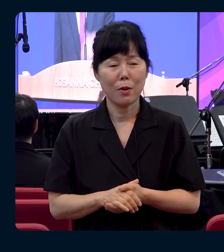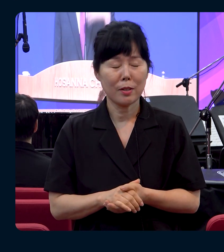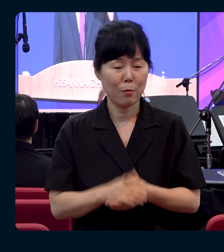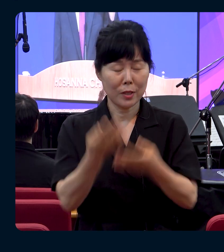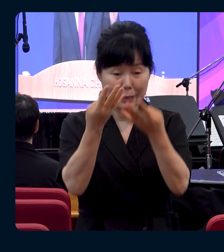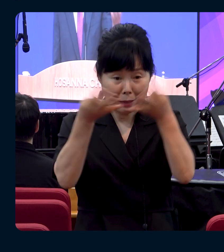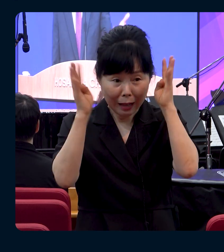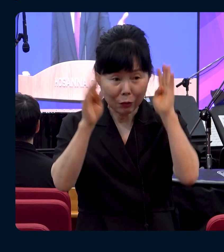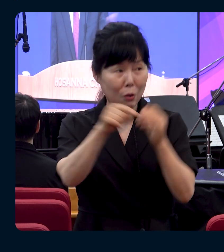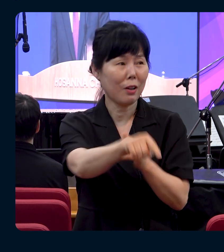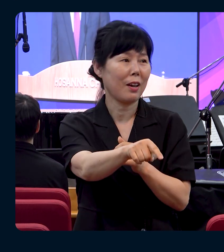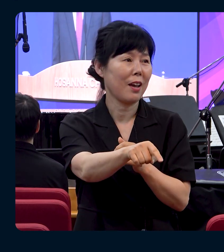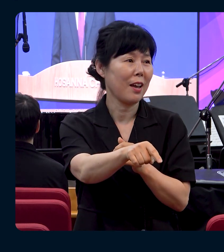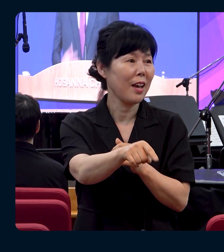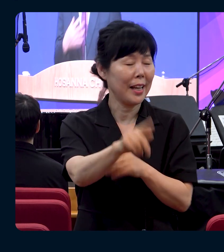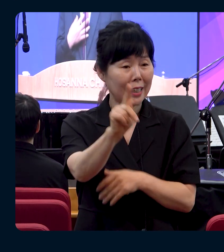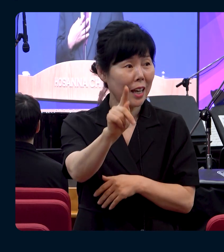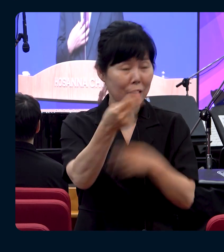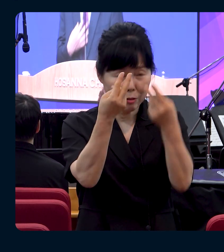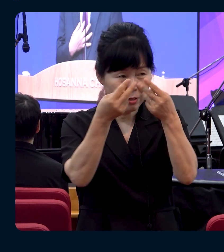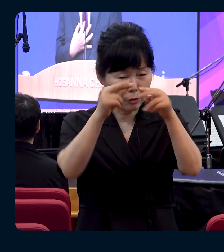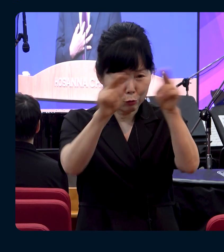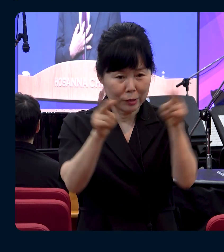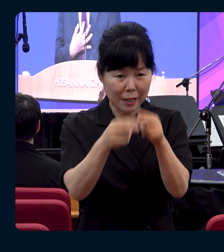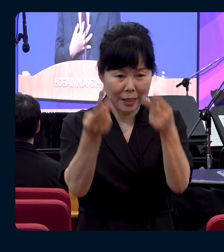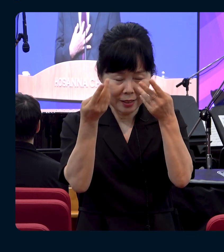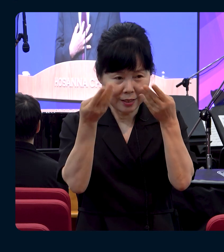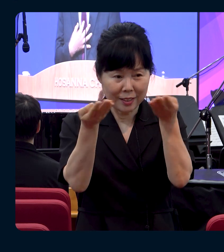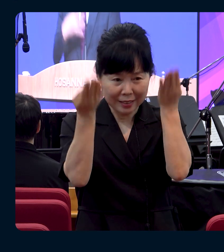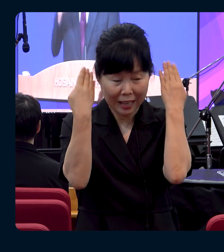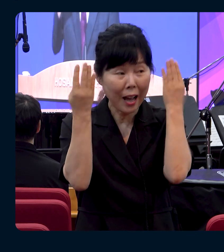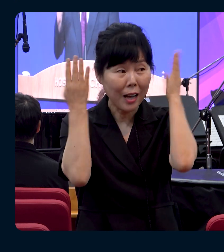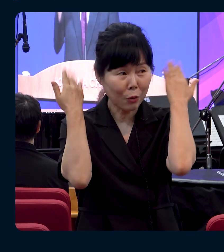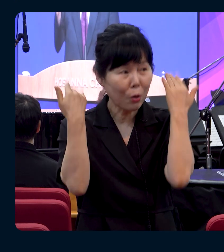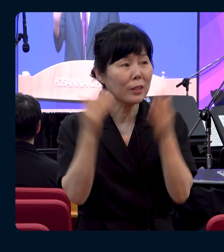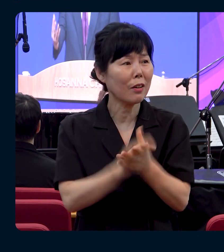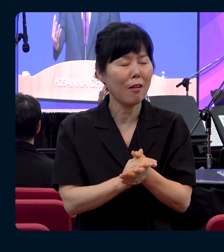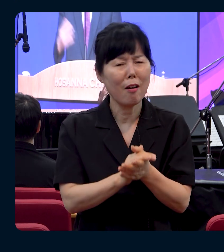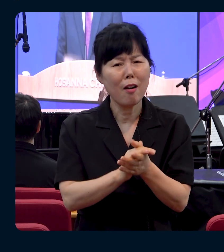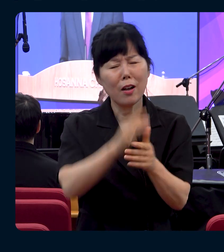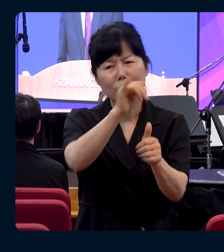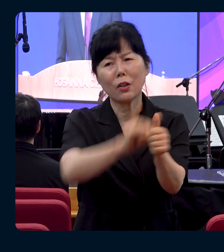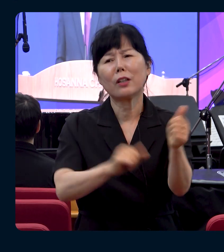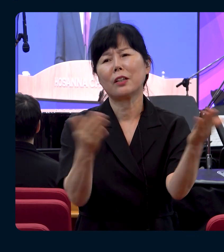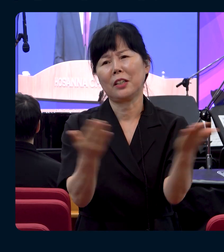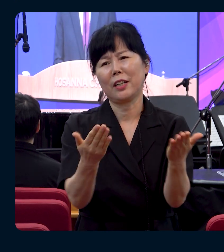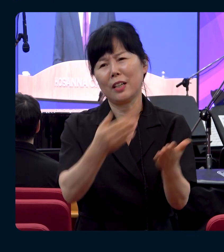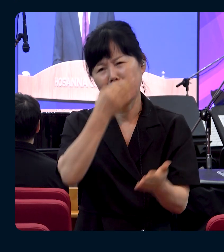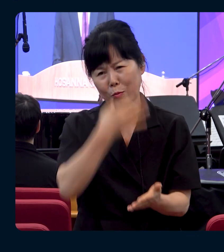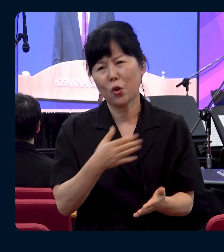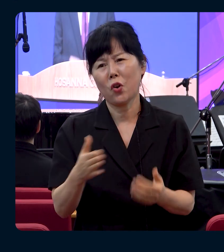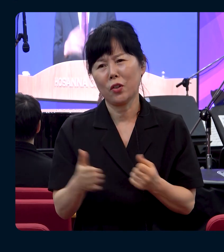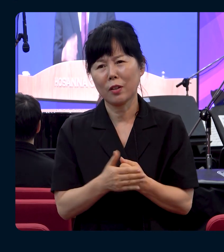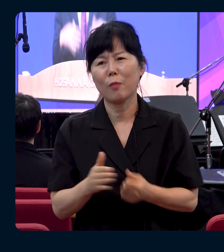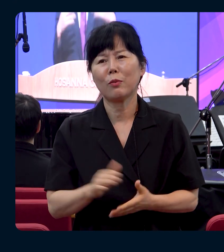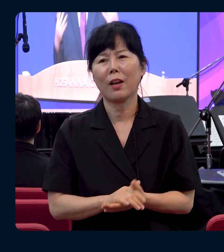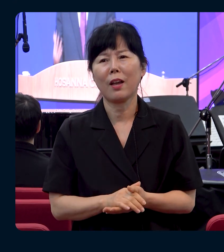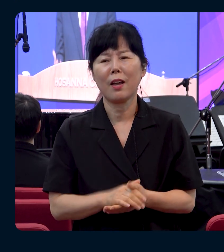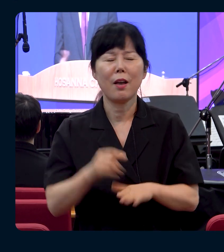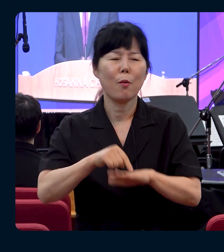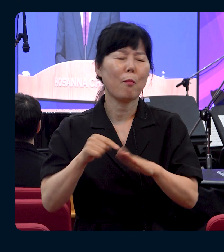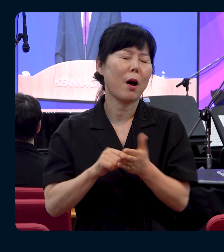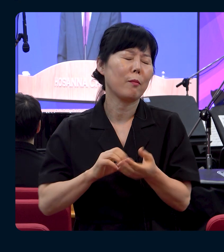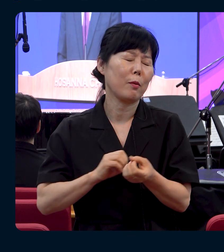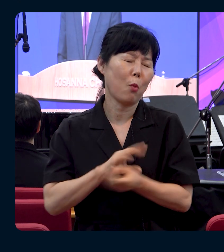다시 가시는 걸 보면서 마음이 정말 아프면서도 또 그렇게 가시는 그 모습 때문에 너무 행복한 그런